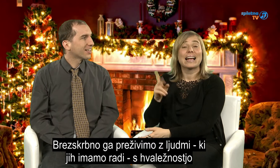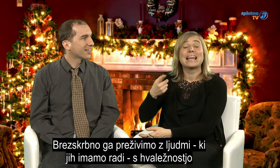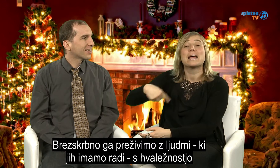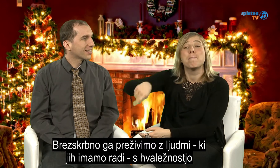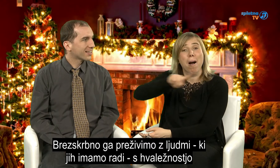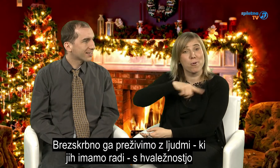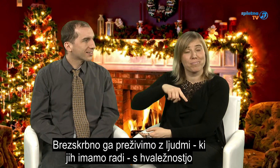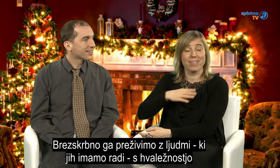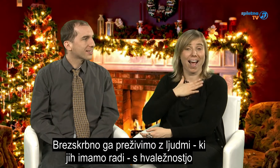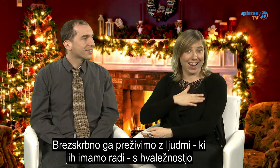ki jih imamo radi,